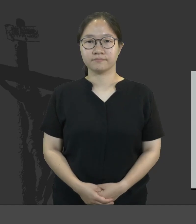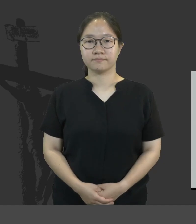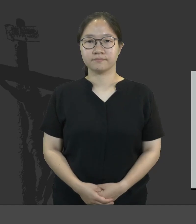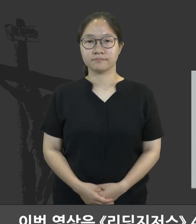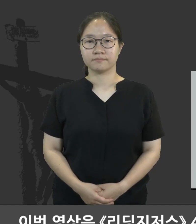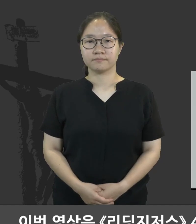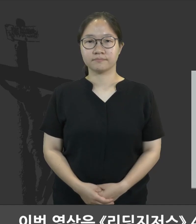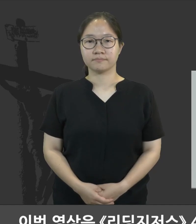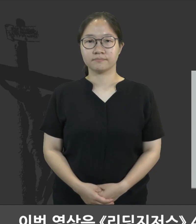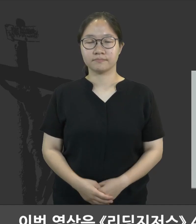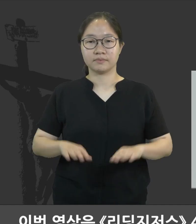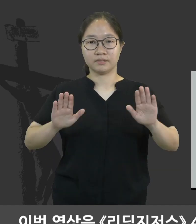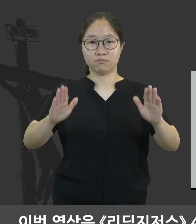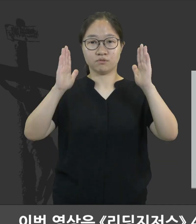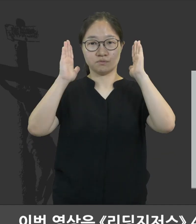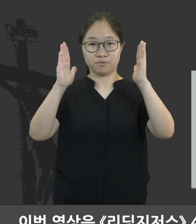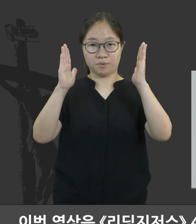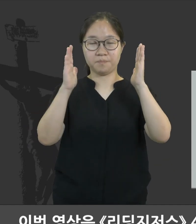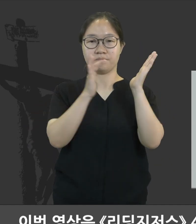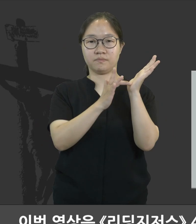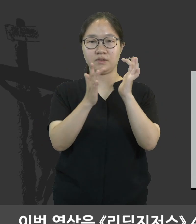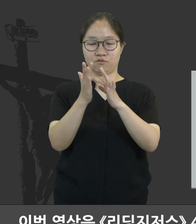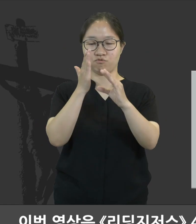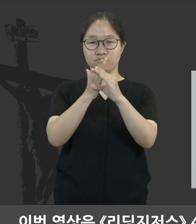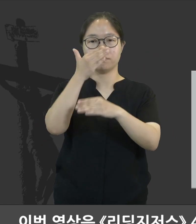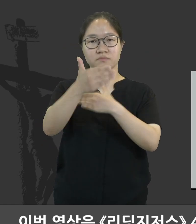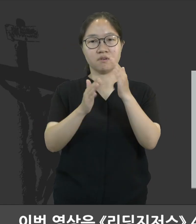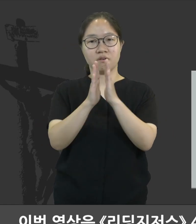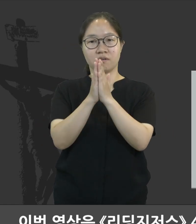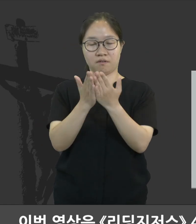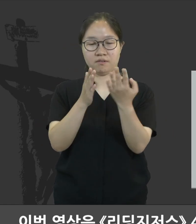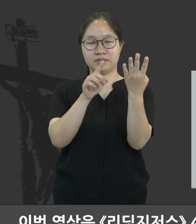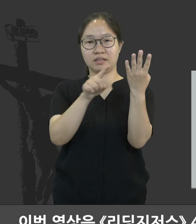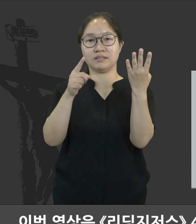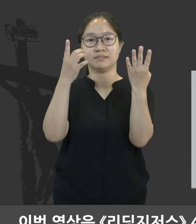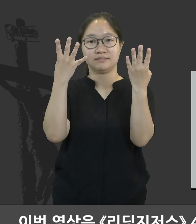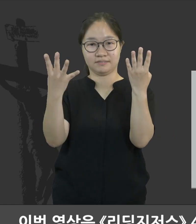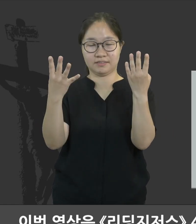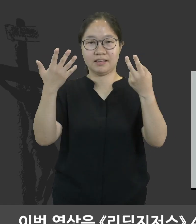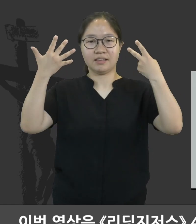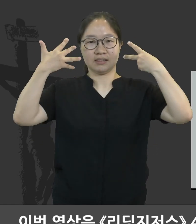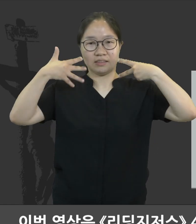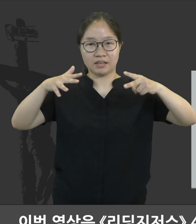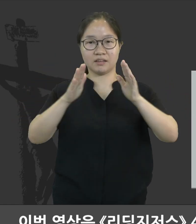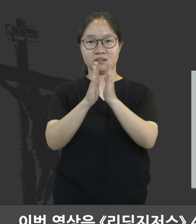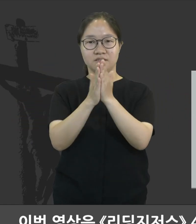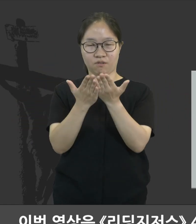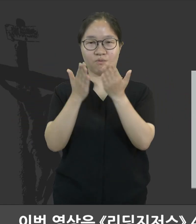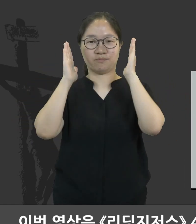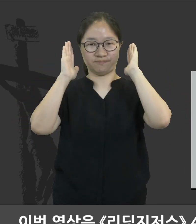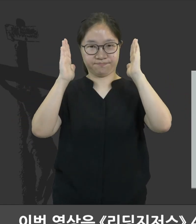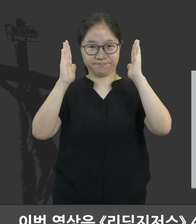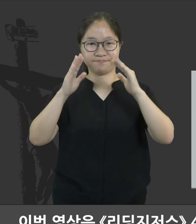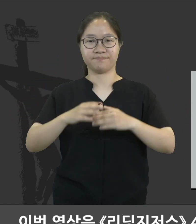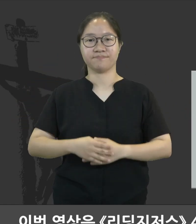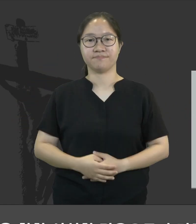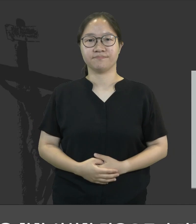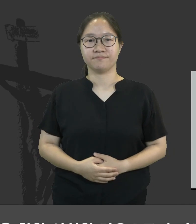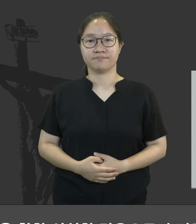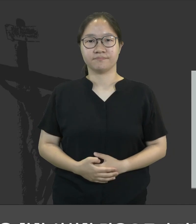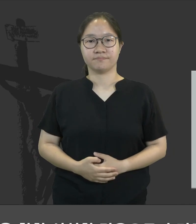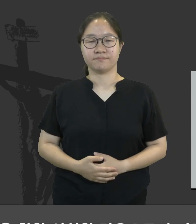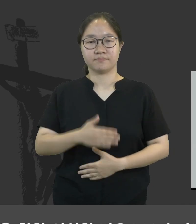이번 영상은 리딩 지저스 4권의 네 번째 수업으로 다니엘서를 함께 공부하겠습니다. 하나님을